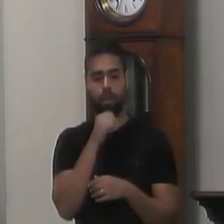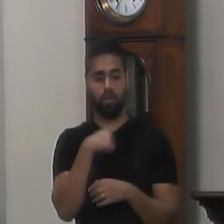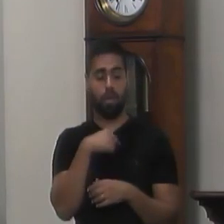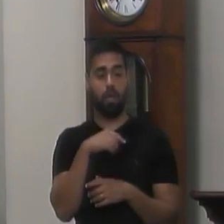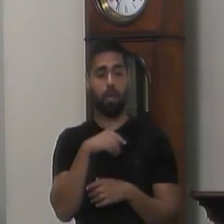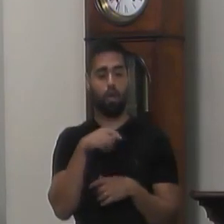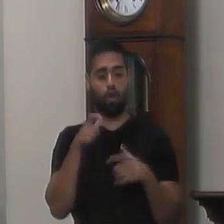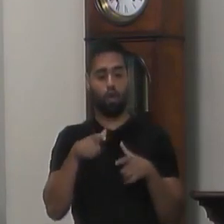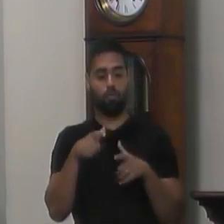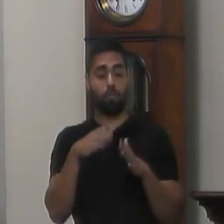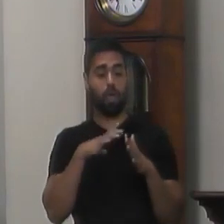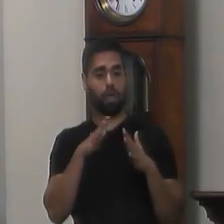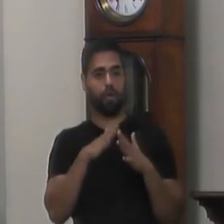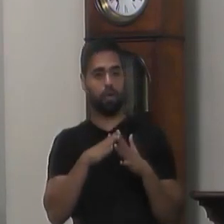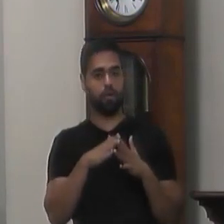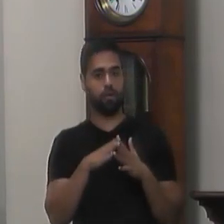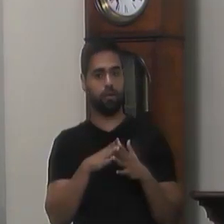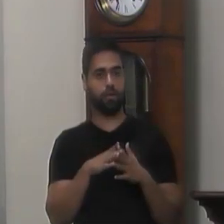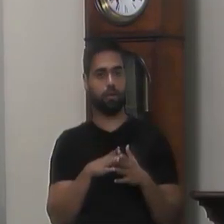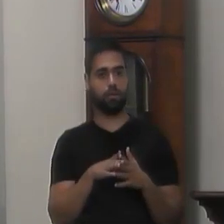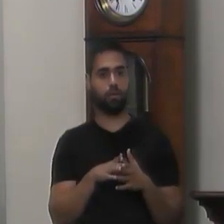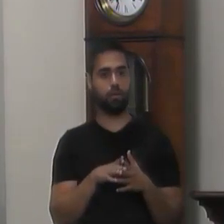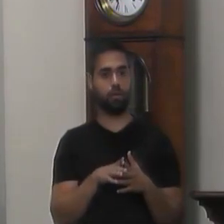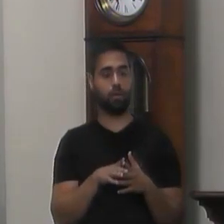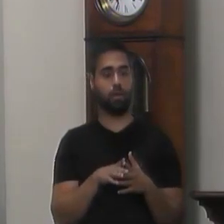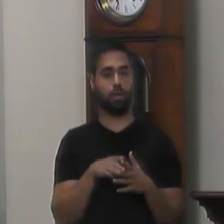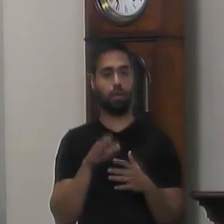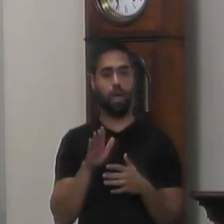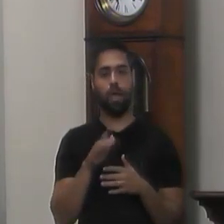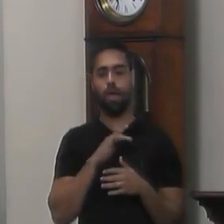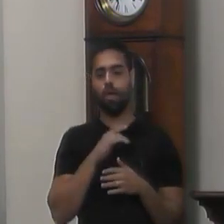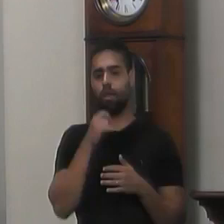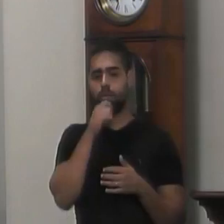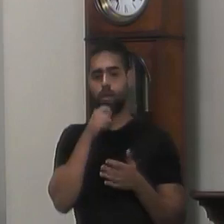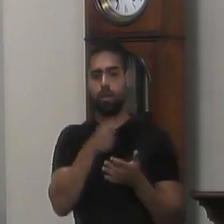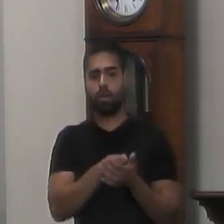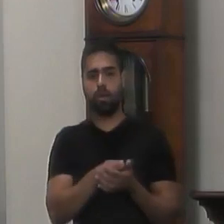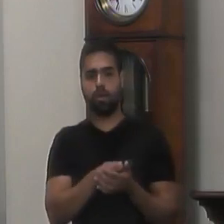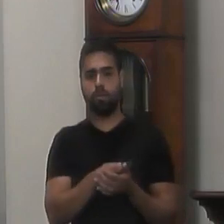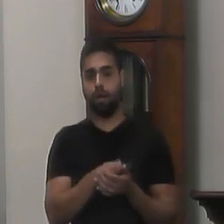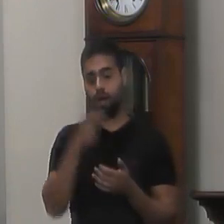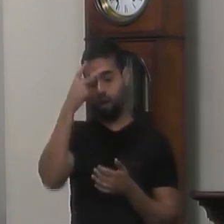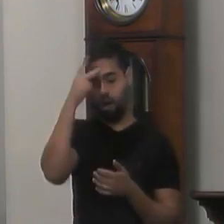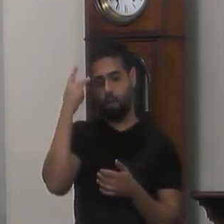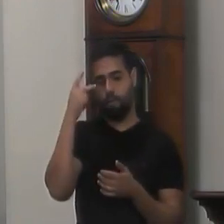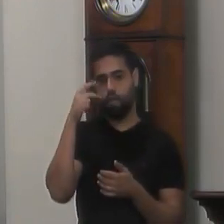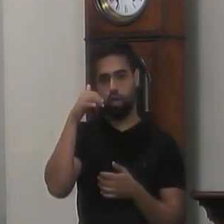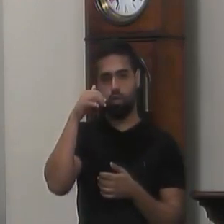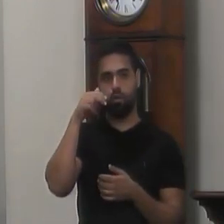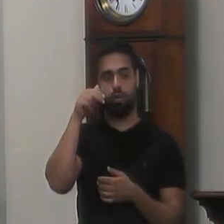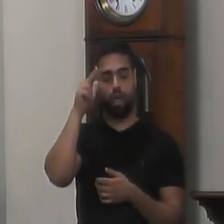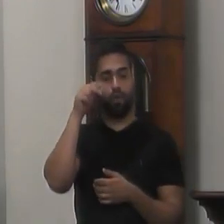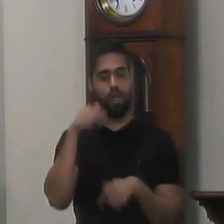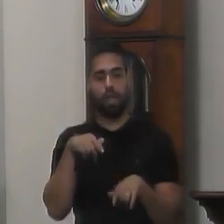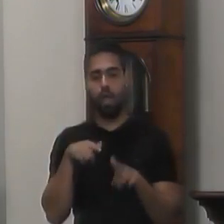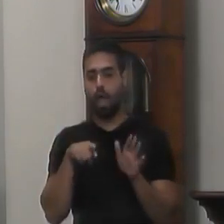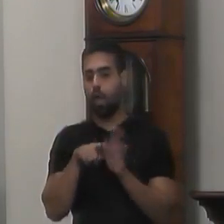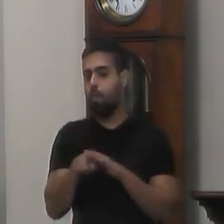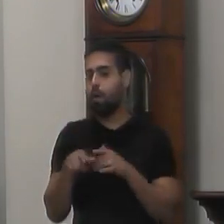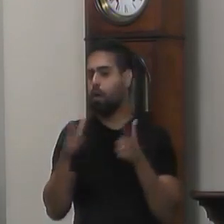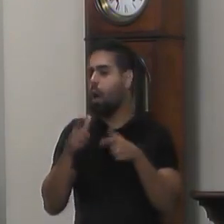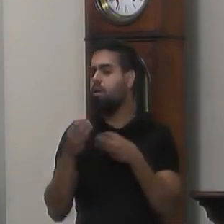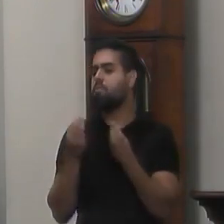com muitas pessoas, são contra, mas na hora dela pagar, ela paga um carroceiro, aí ela não pergunta onde o carroceiro